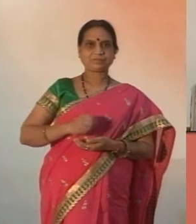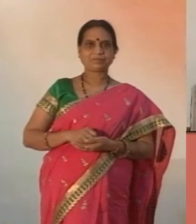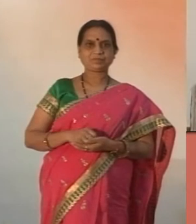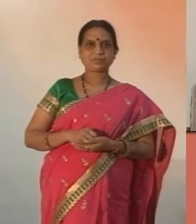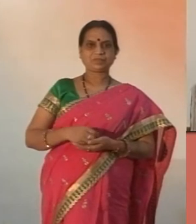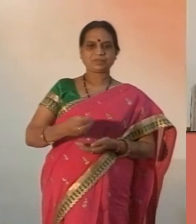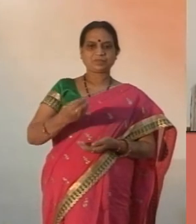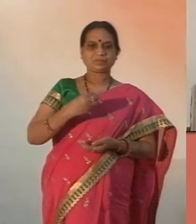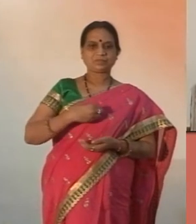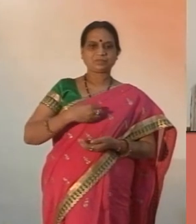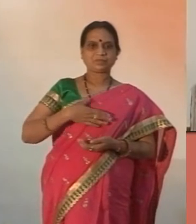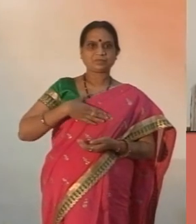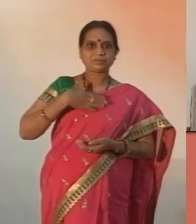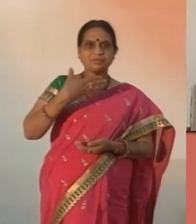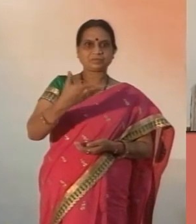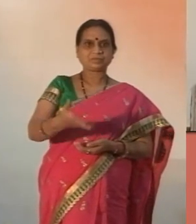स्वयं को जानकर